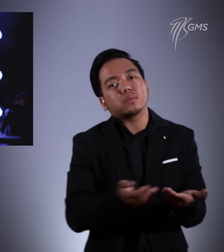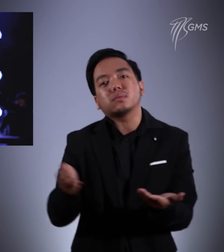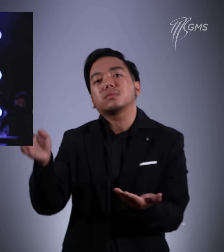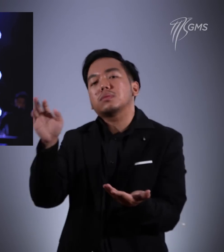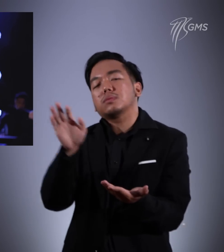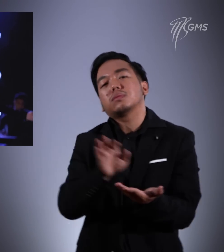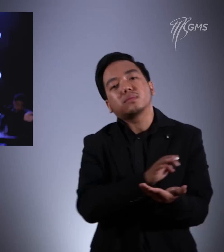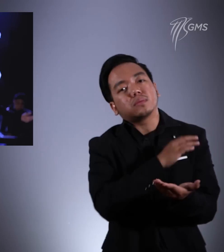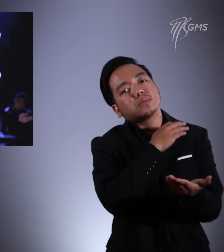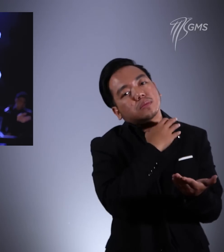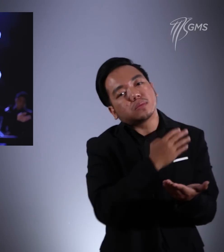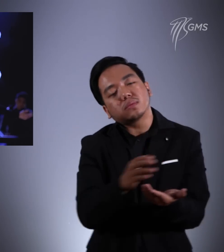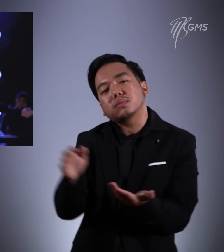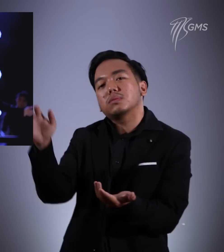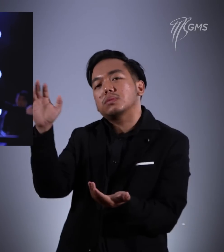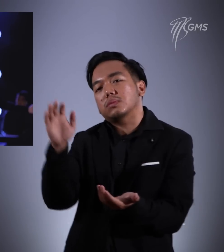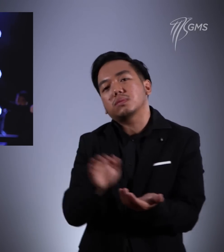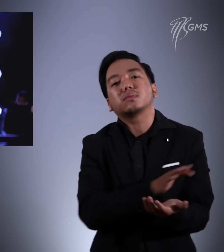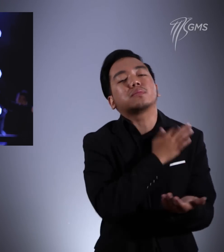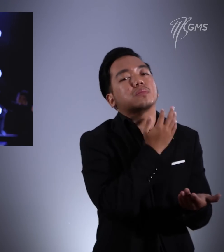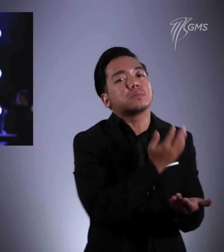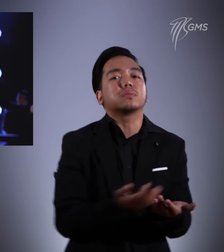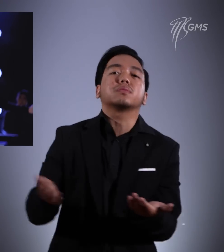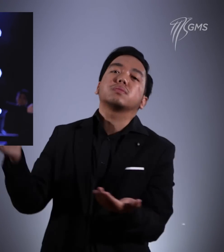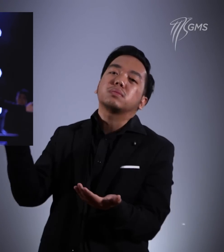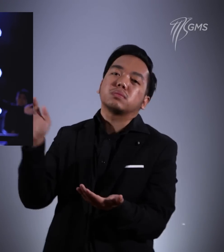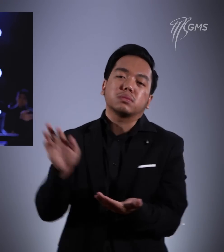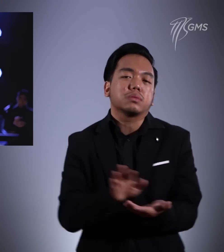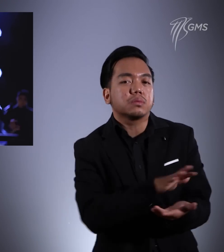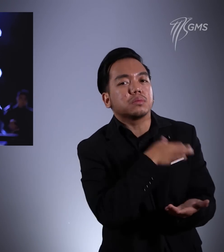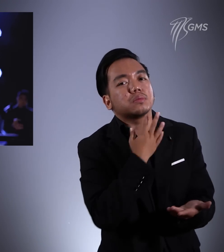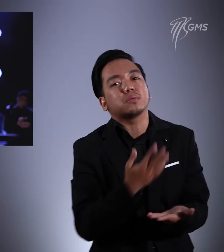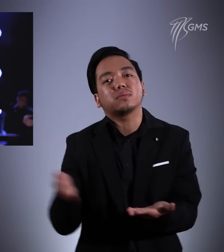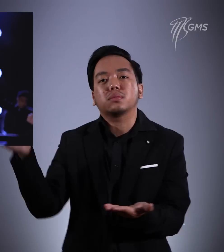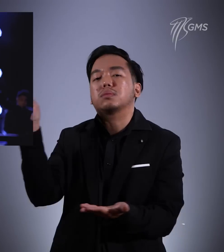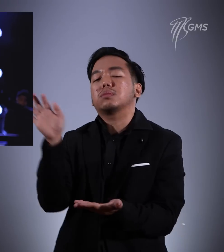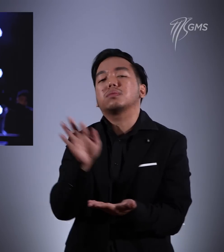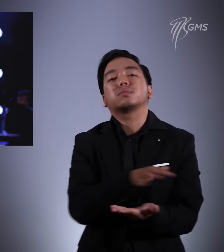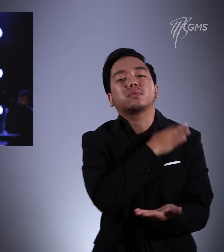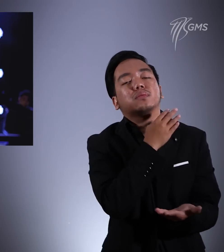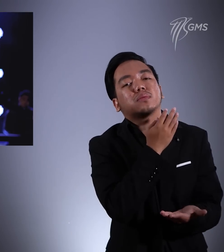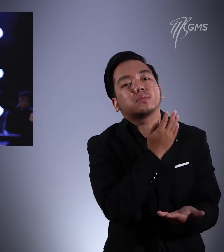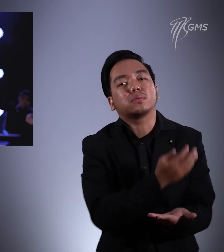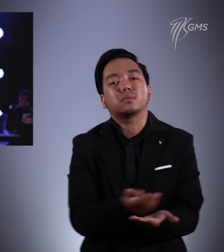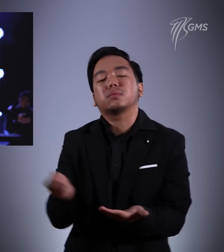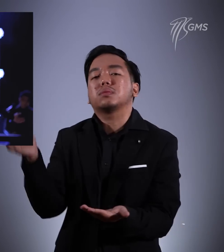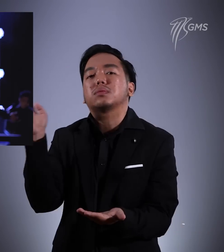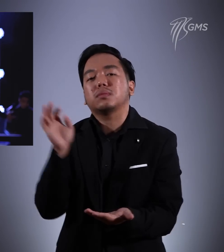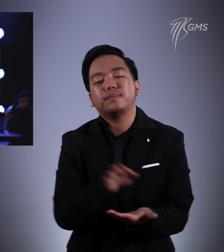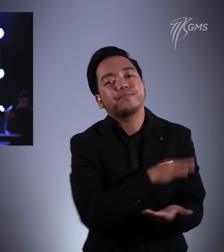Inaramaya sandararaya so. Inaramaya sandaramaya sandaramaya se.